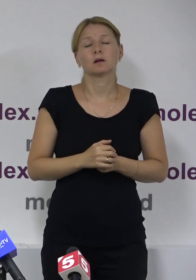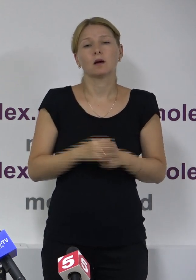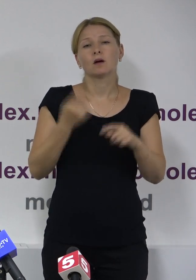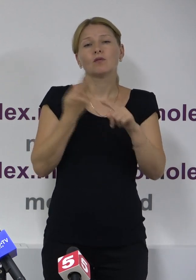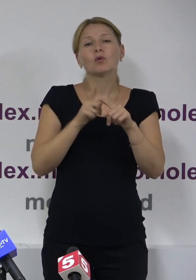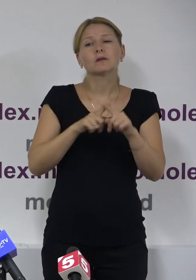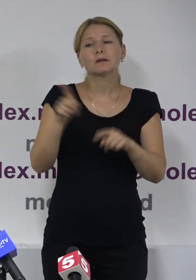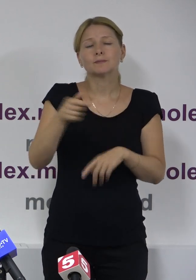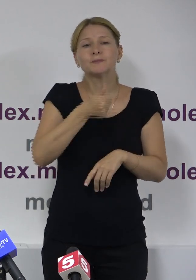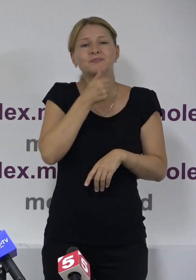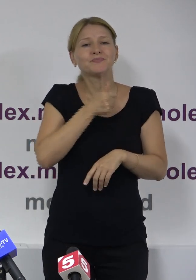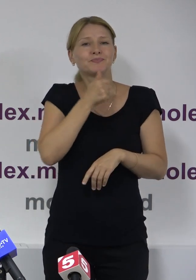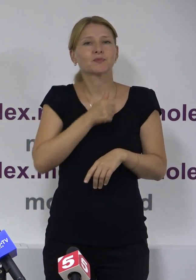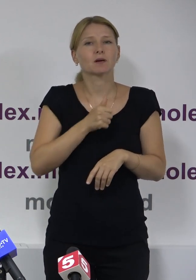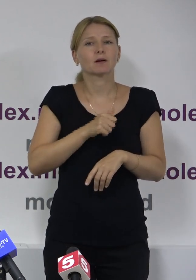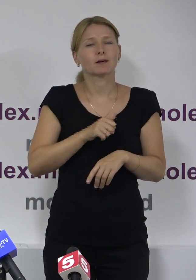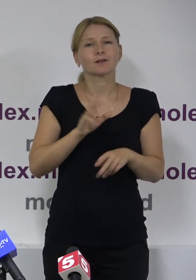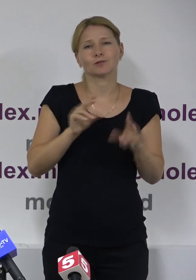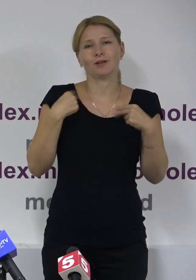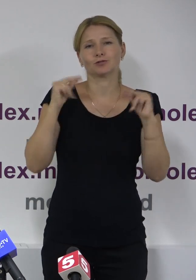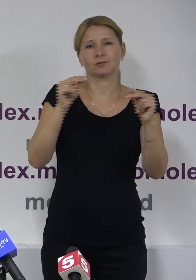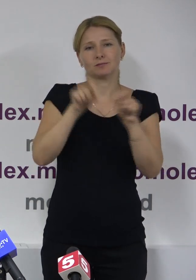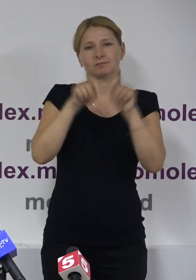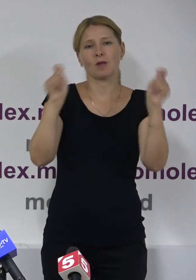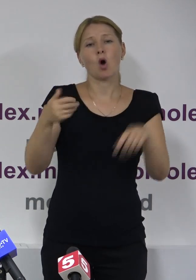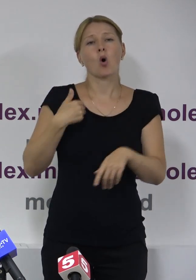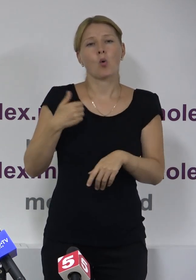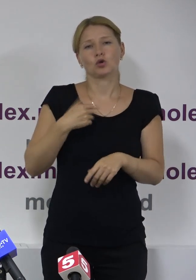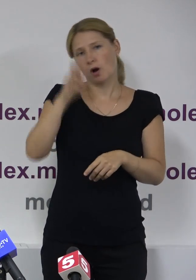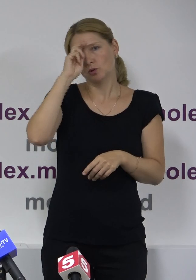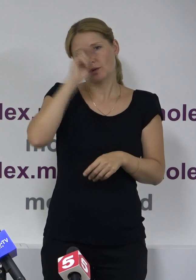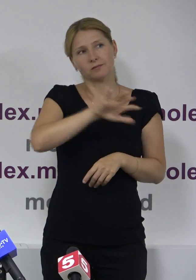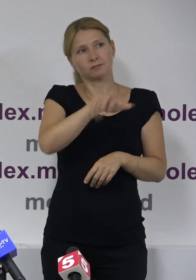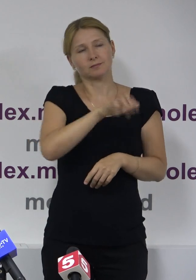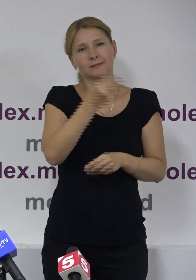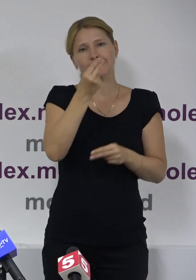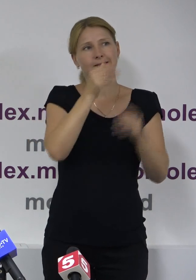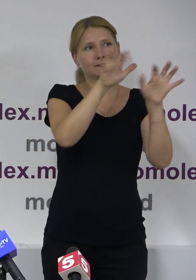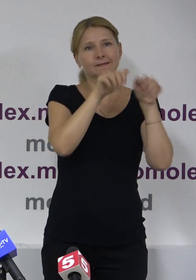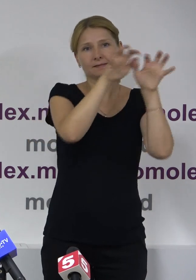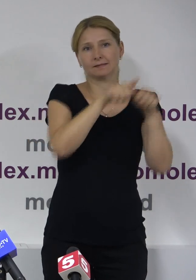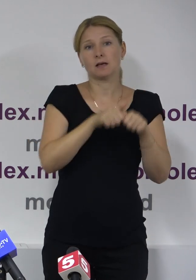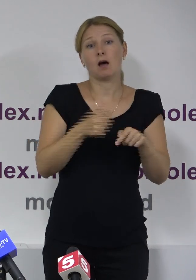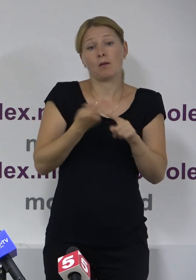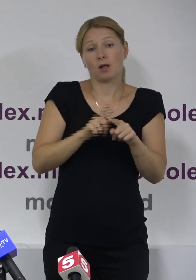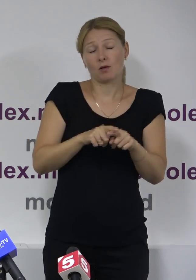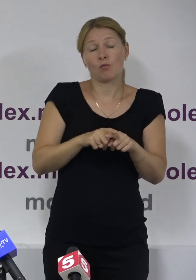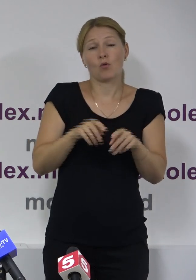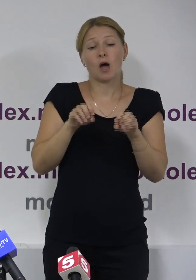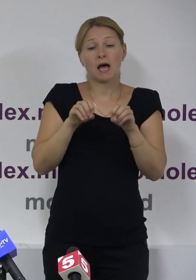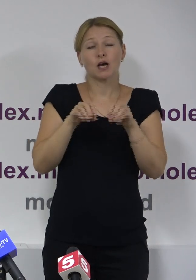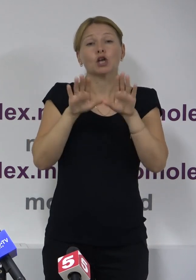aceștia încearcă să fure startul, să spunem așa simplu. Da? Se pare că deciziile de nominalizare